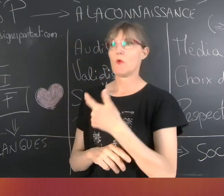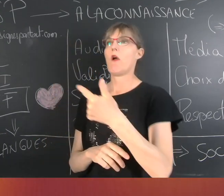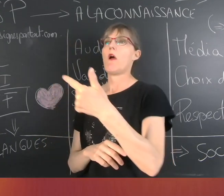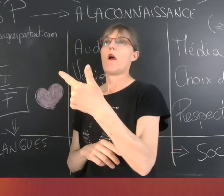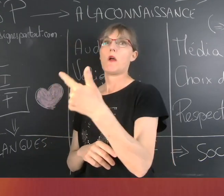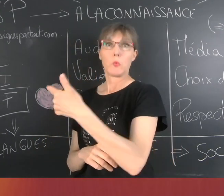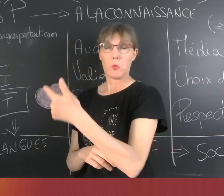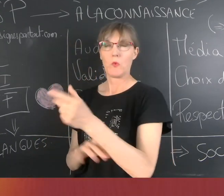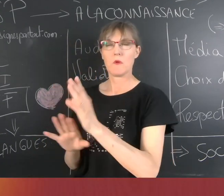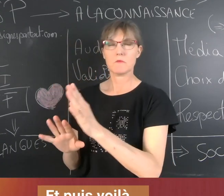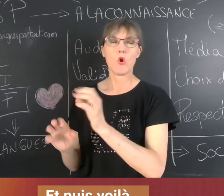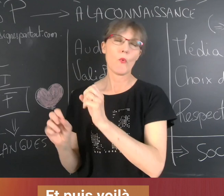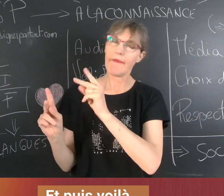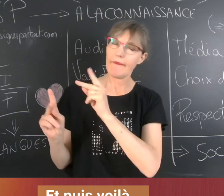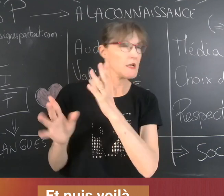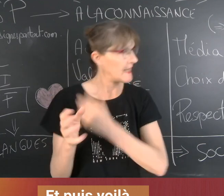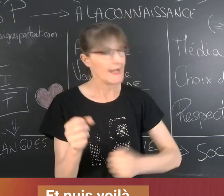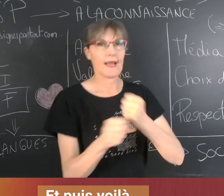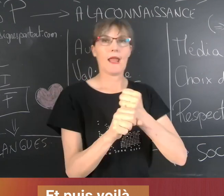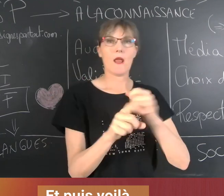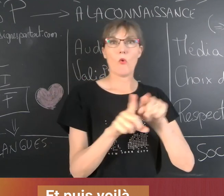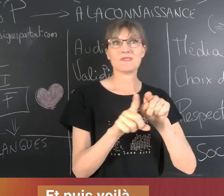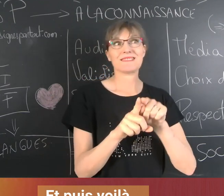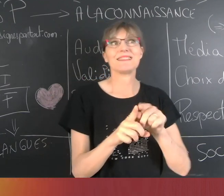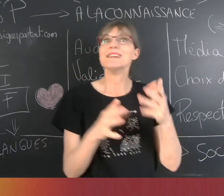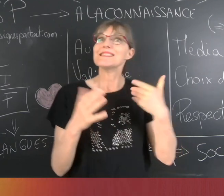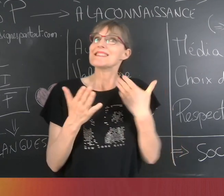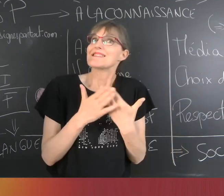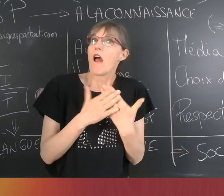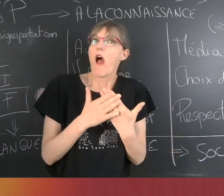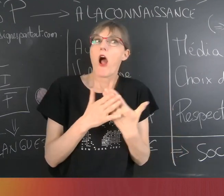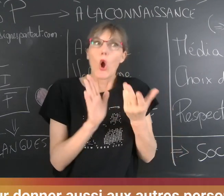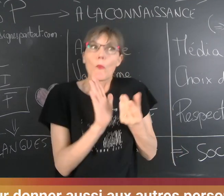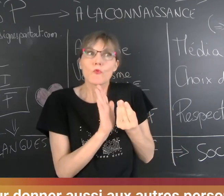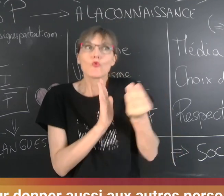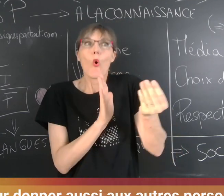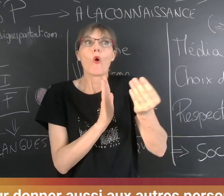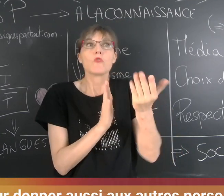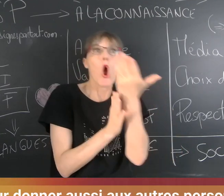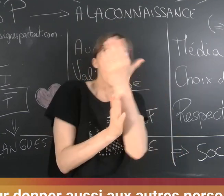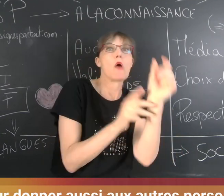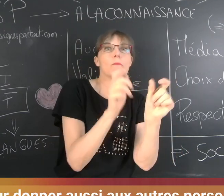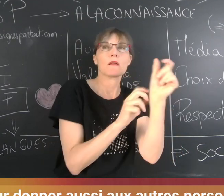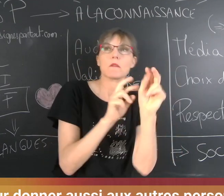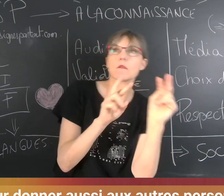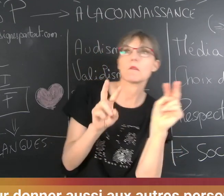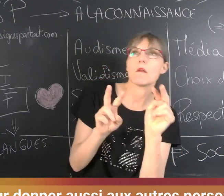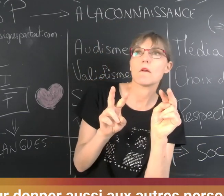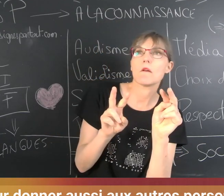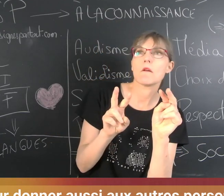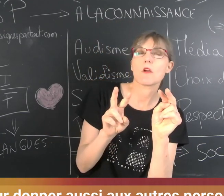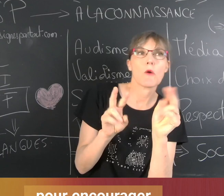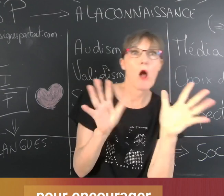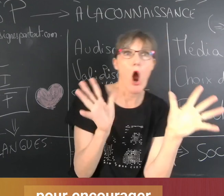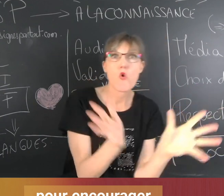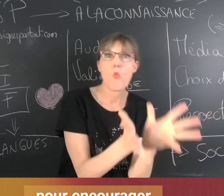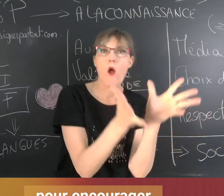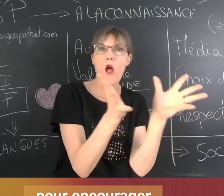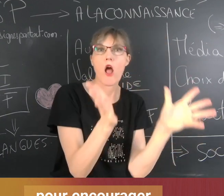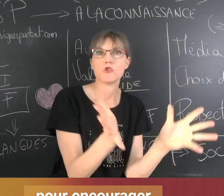la main, c'est bien. Et puis, voilà, moi, j'ai voulu créer... Et puis, pour donner aussi aux autres